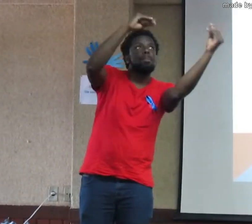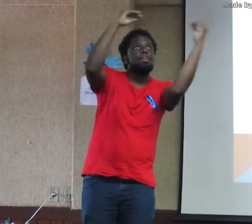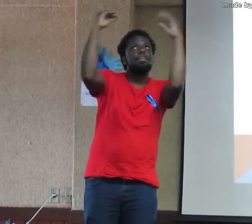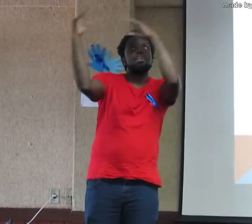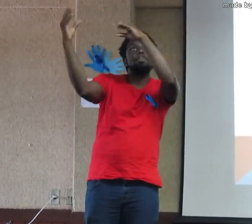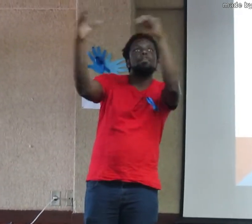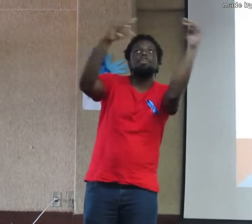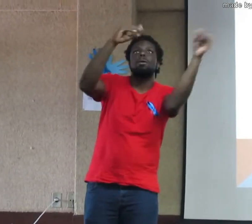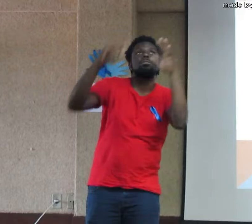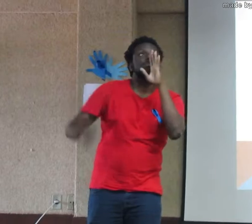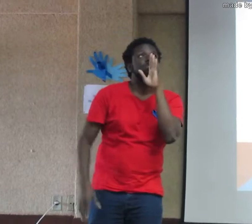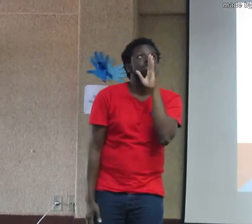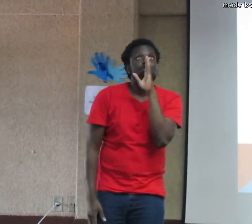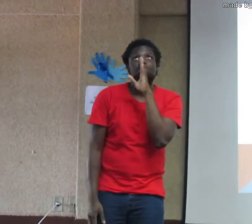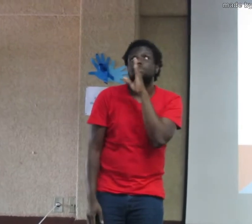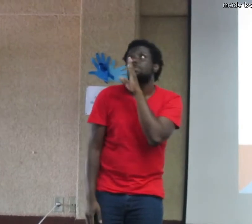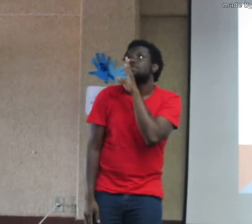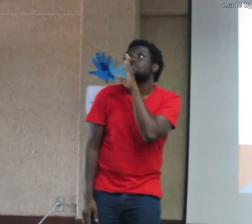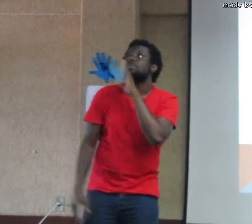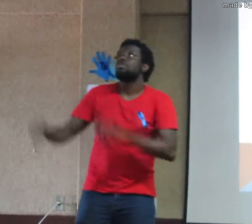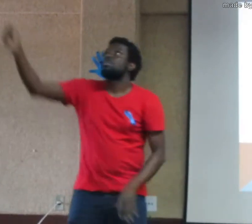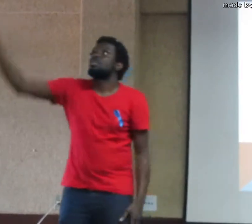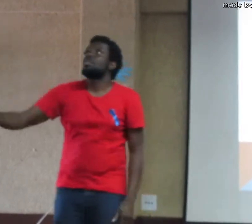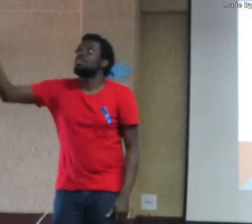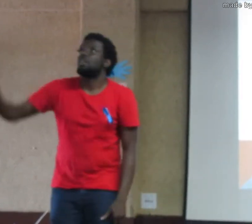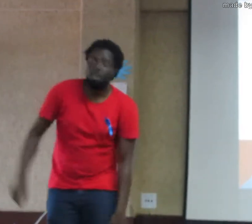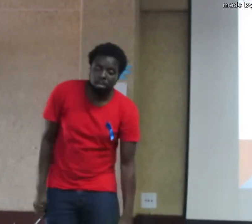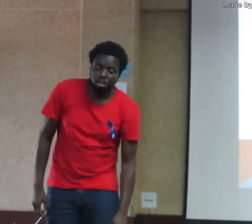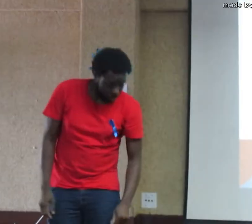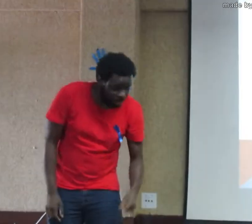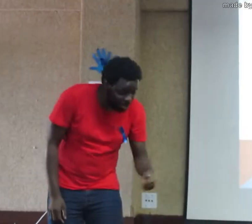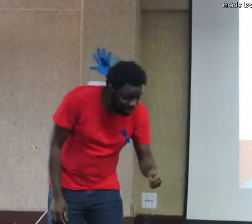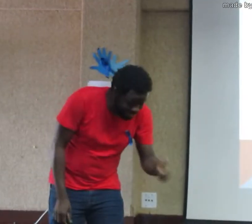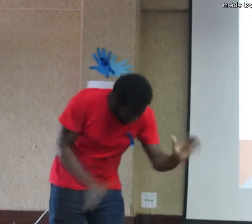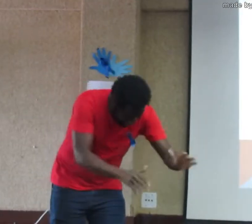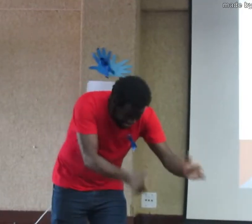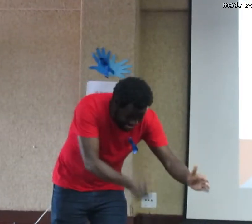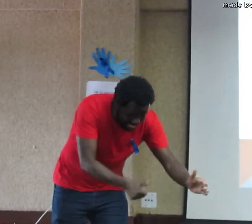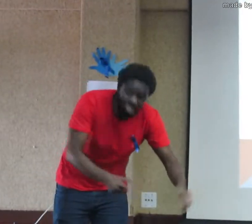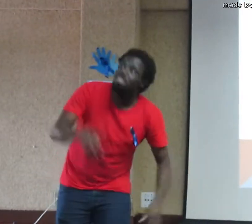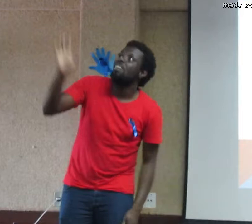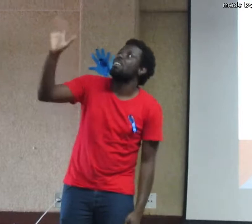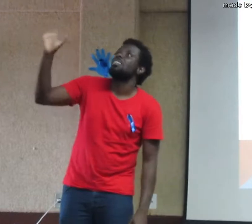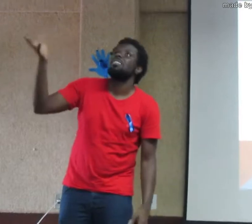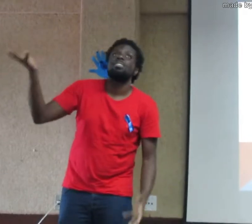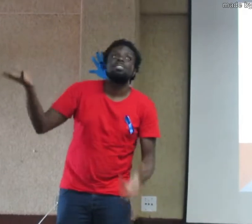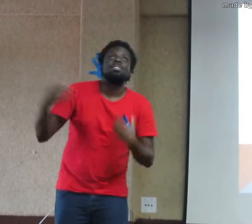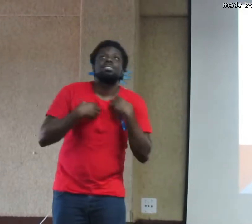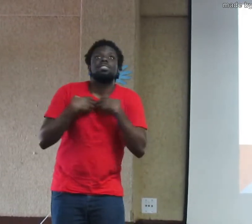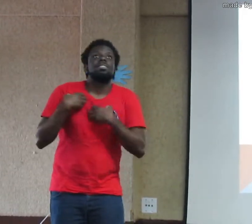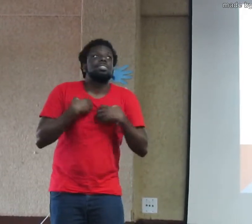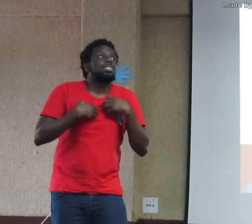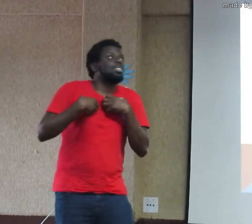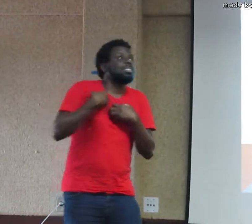observando. Toda a minha família se comunicando, falando, e eu ficava vendo aqueles balbucios de palavras, e eu perguntava, o que